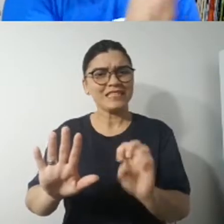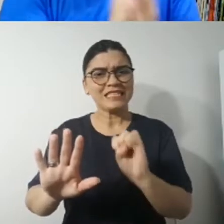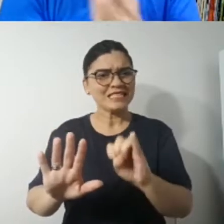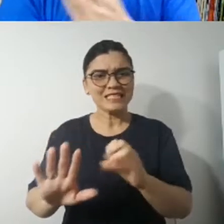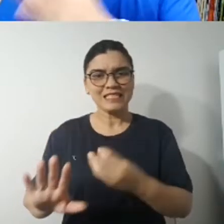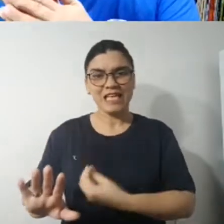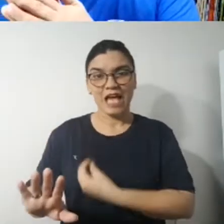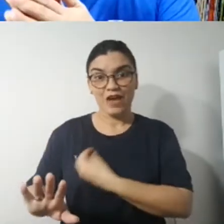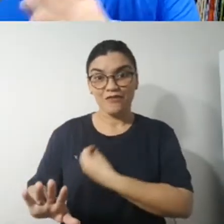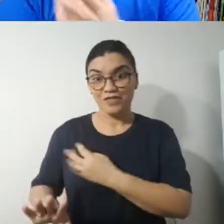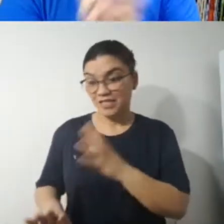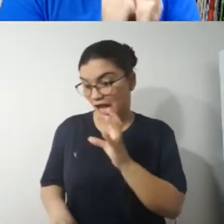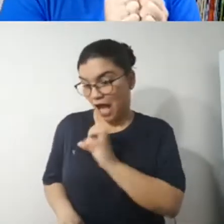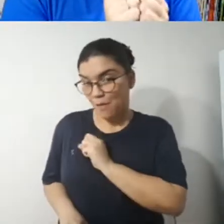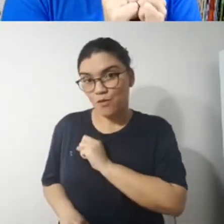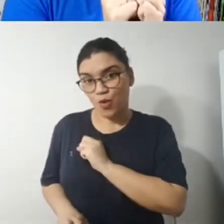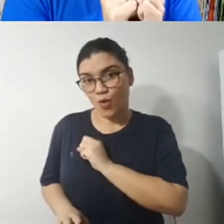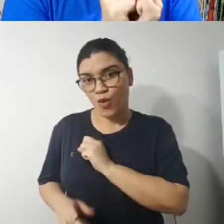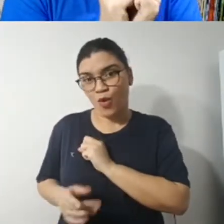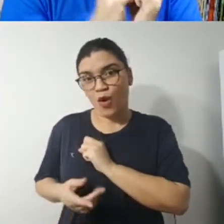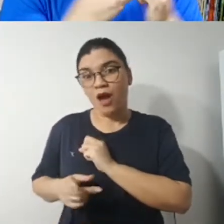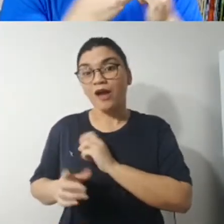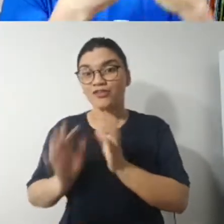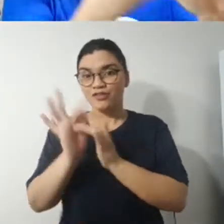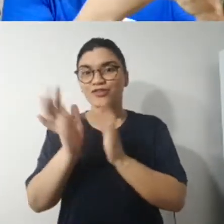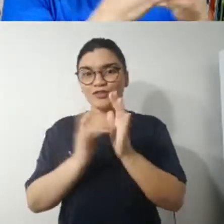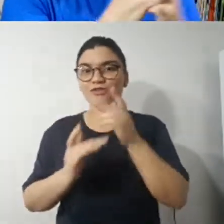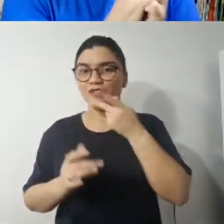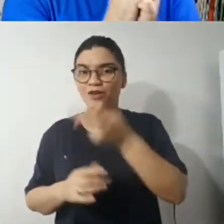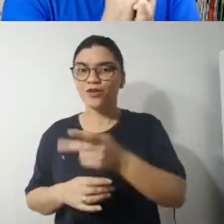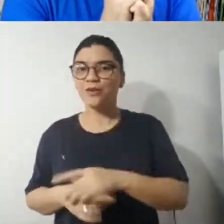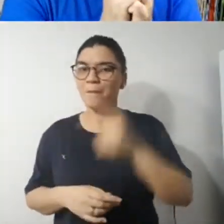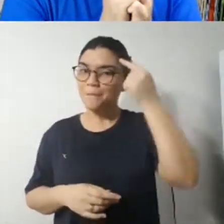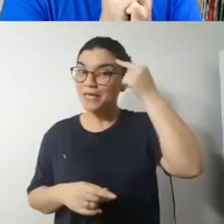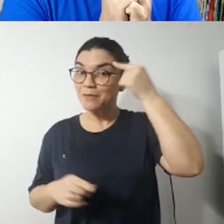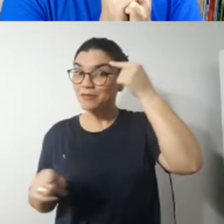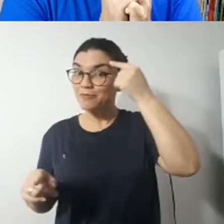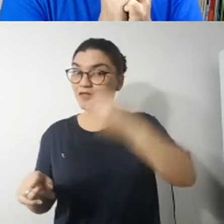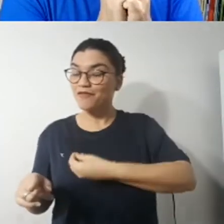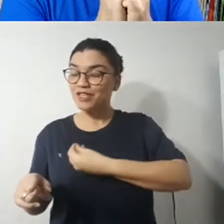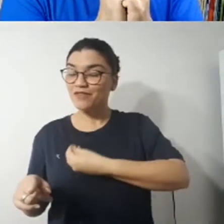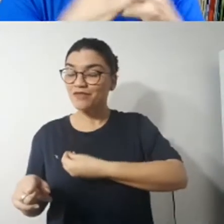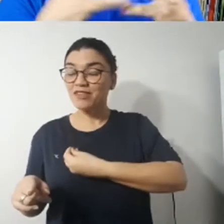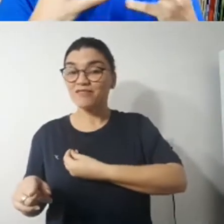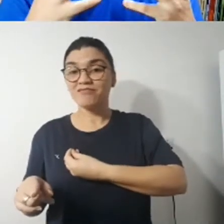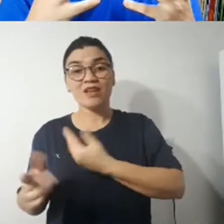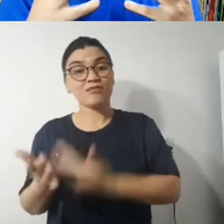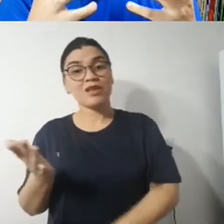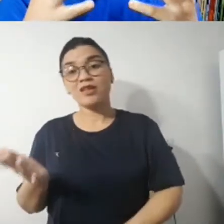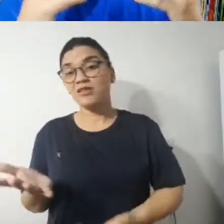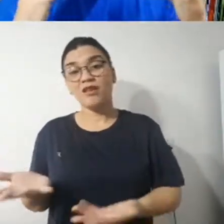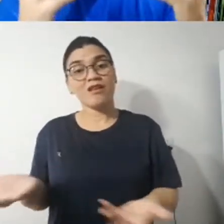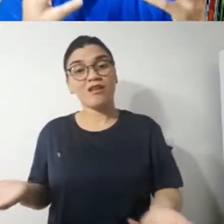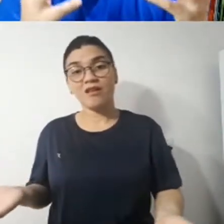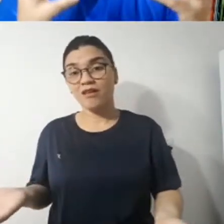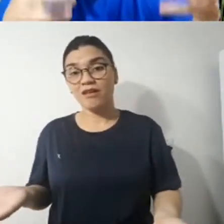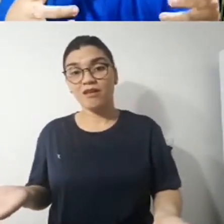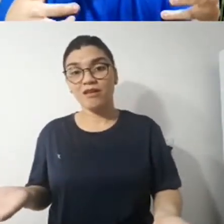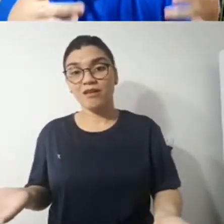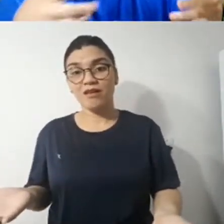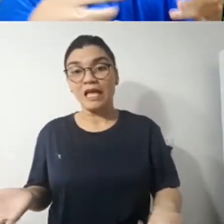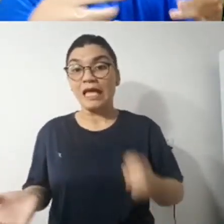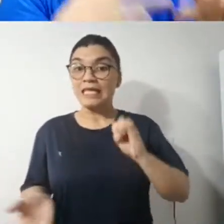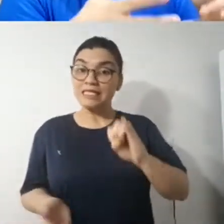aquele que perder a sua vida por amor de mim, a achará. Aqui eu não estou falando de amor à vida